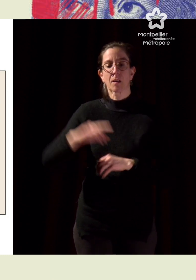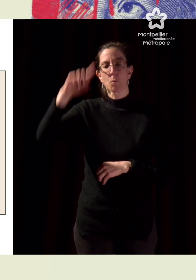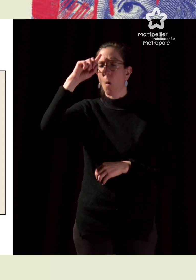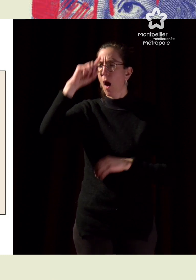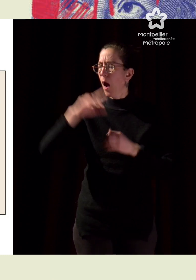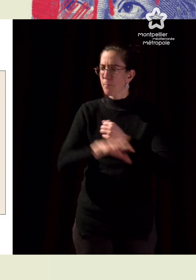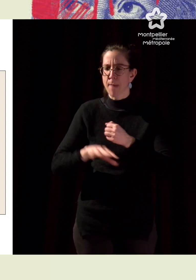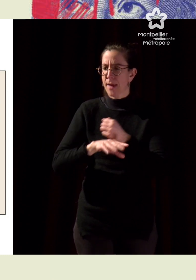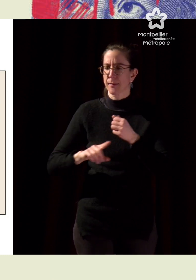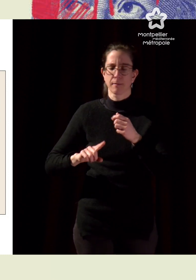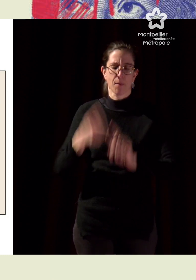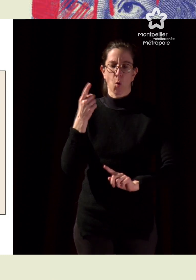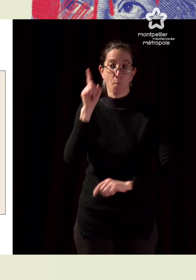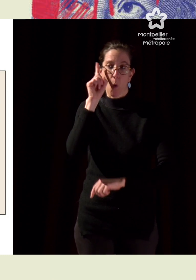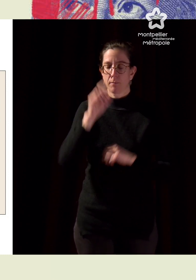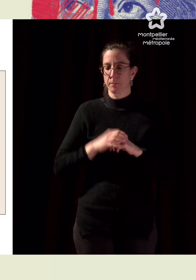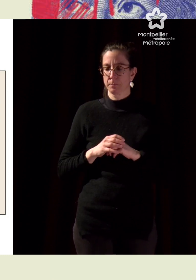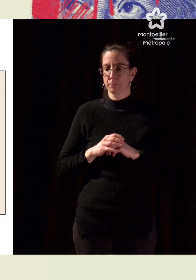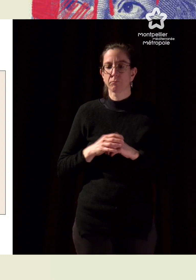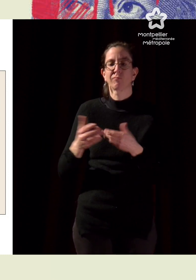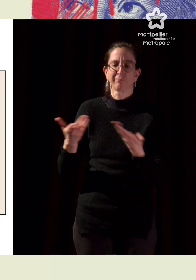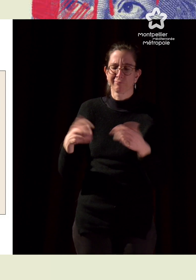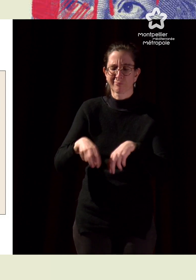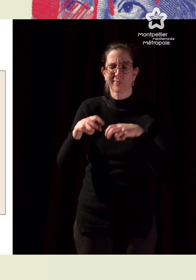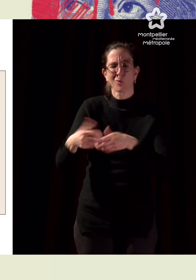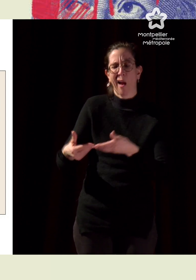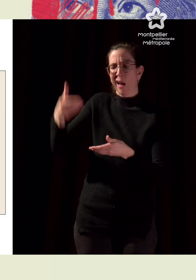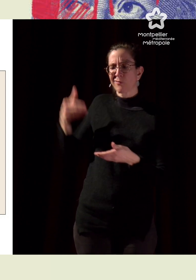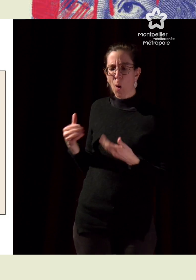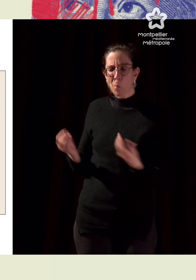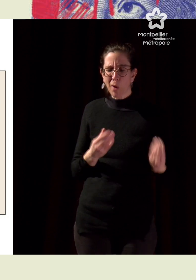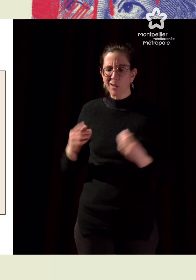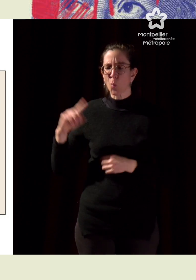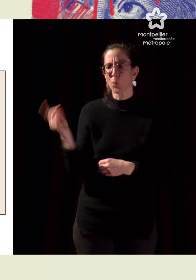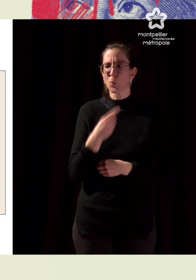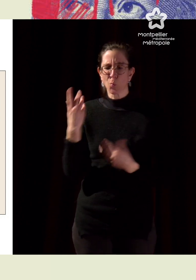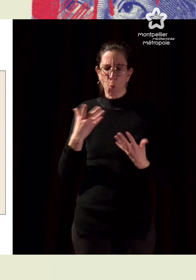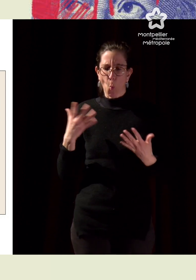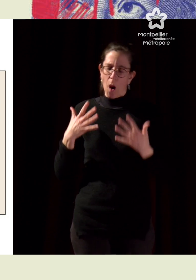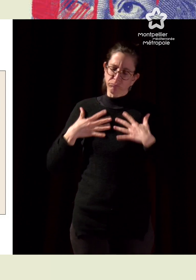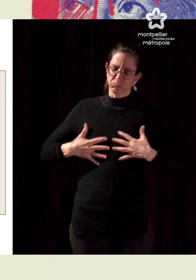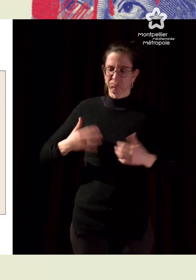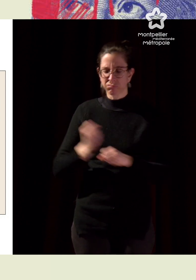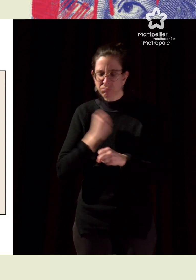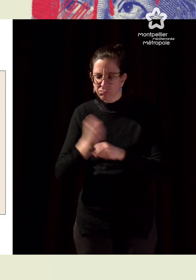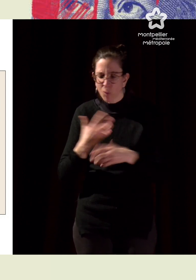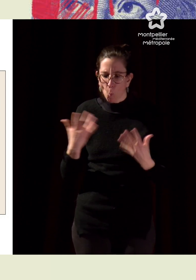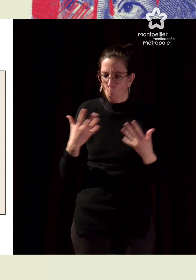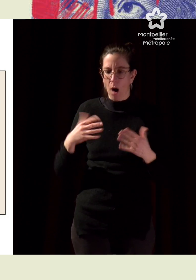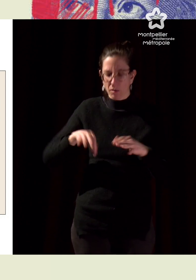les populations avant l'arrivée de l'agriculture étaient toutes, on dit, chasseurs-cueilleurs. Okay, on chasse et on